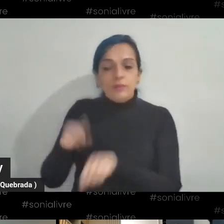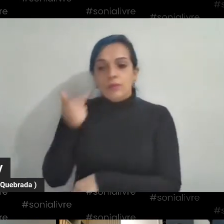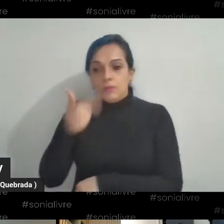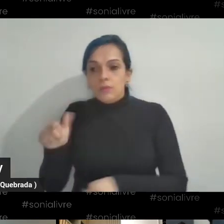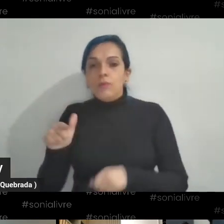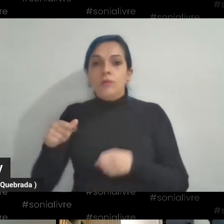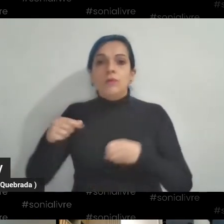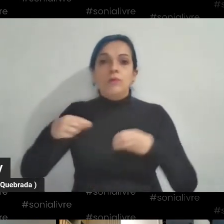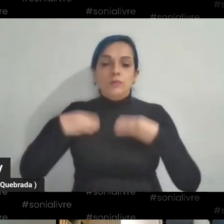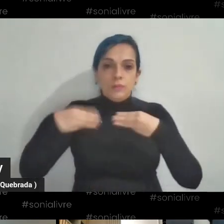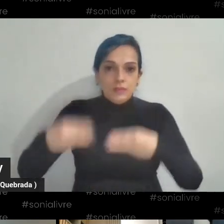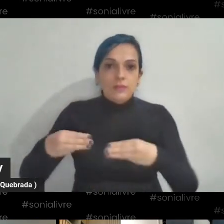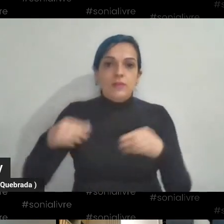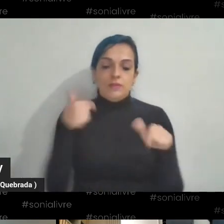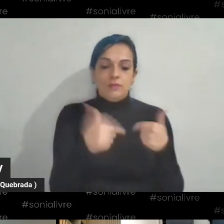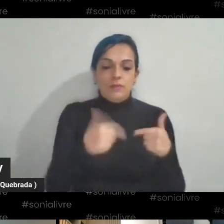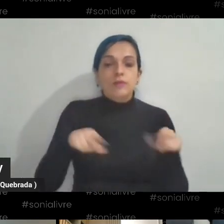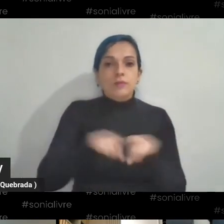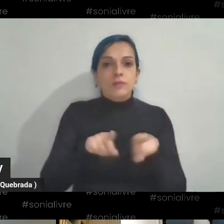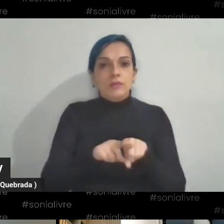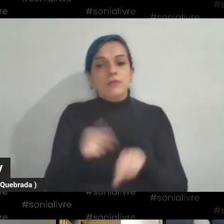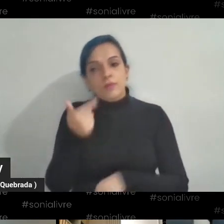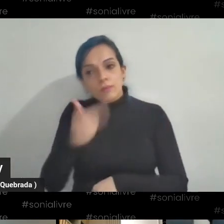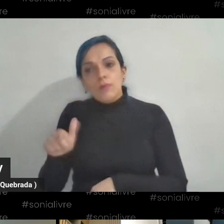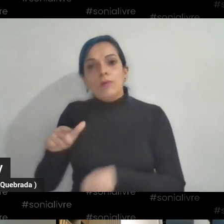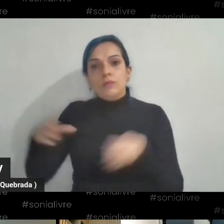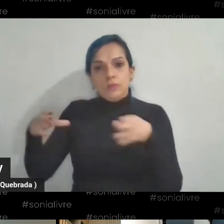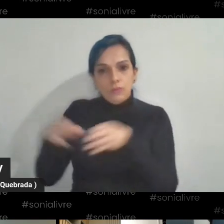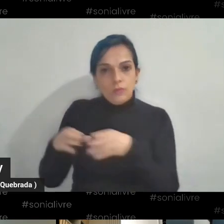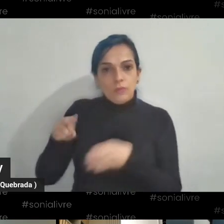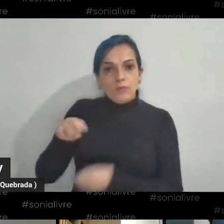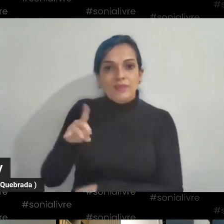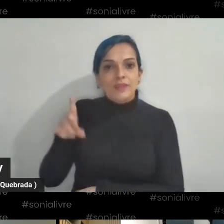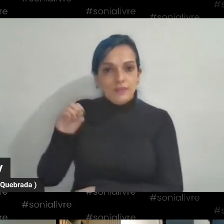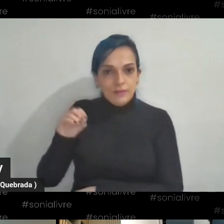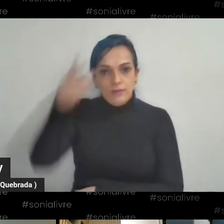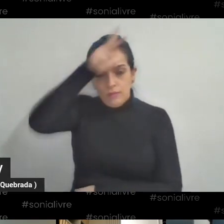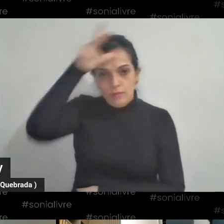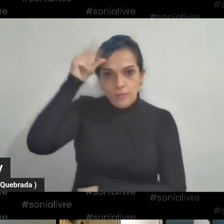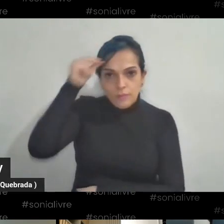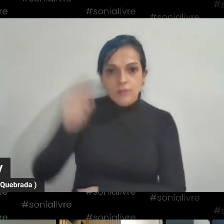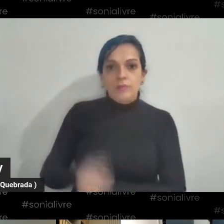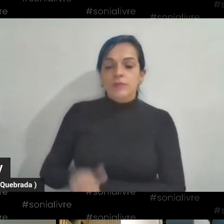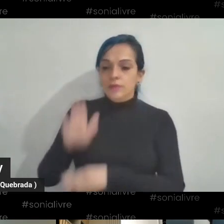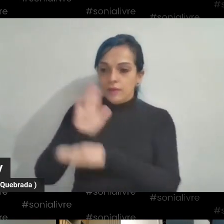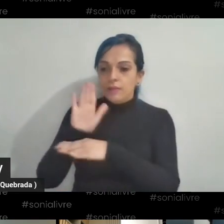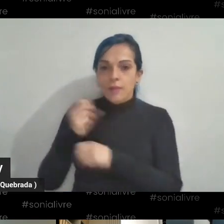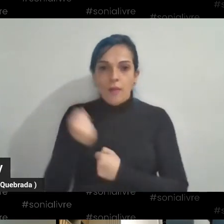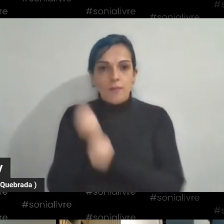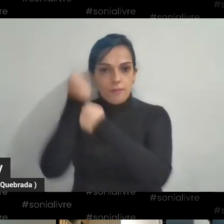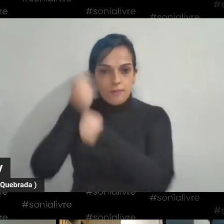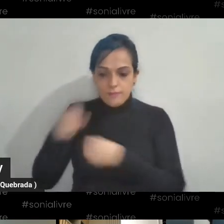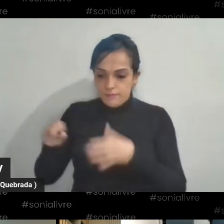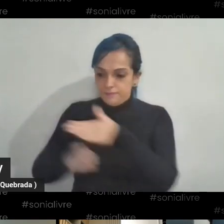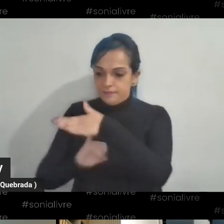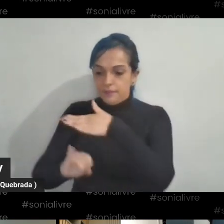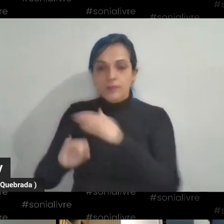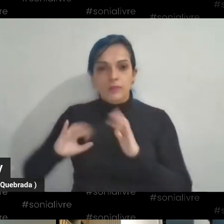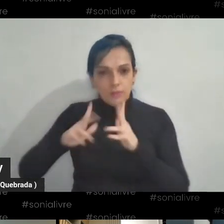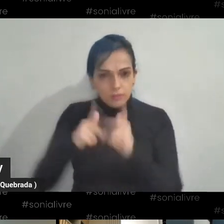Trabalho, Defensoria Pública da União, tem sido muito bem feito com o apoio dessas instituições. Então, e tudo muito